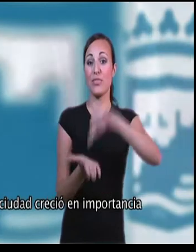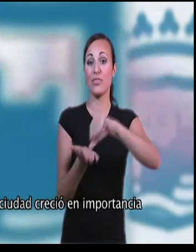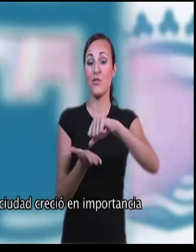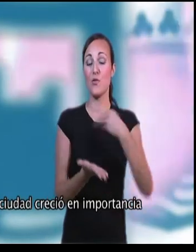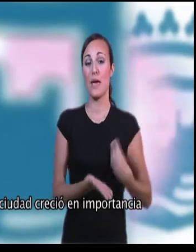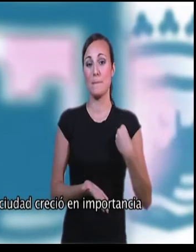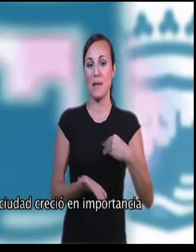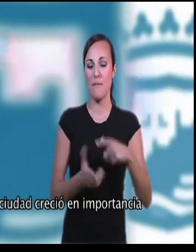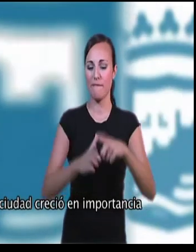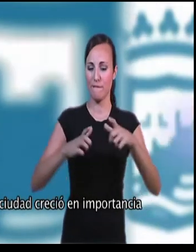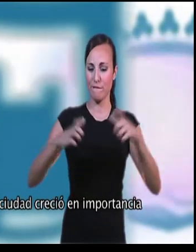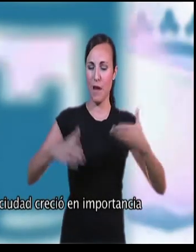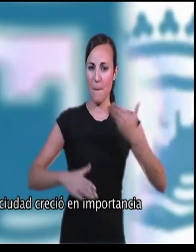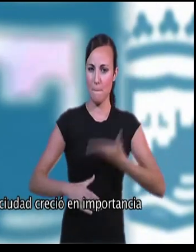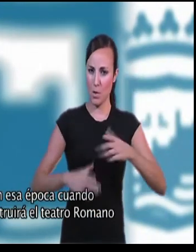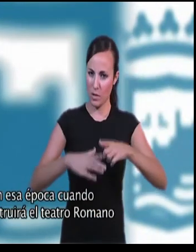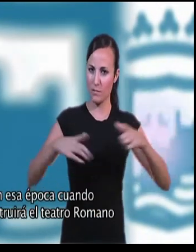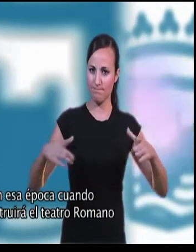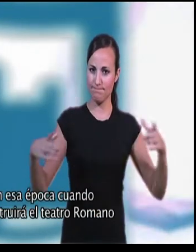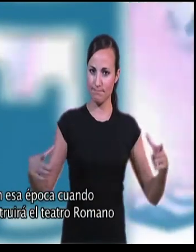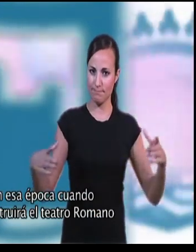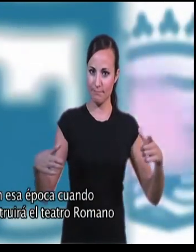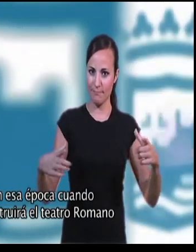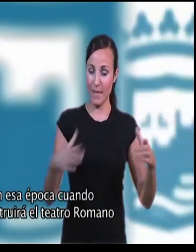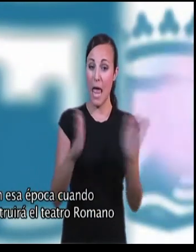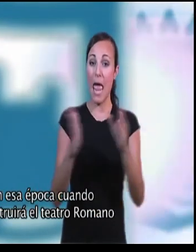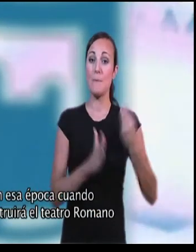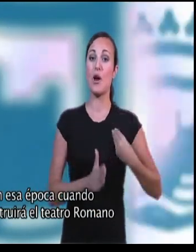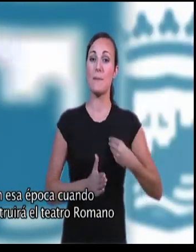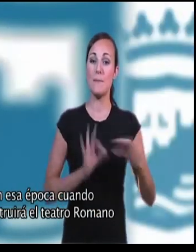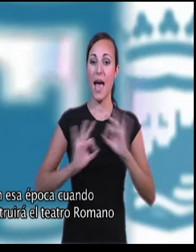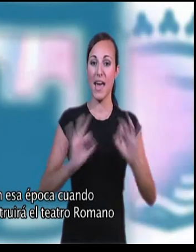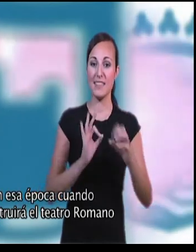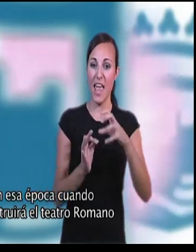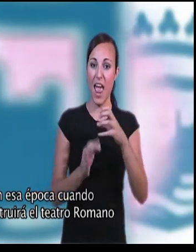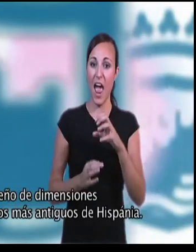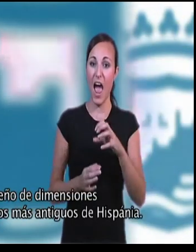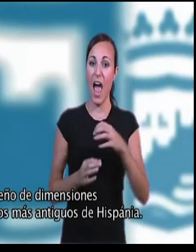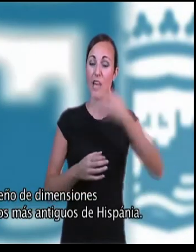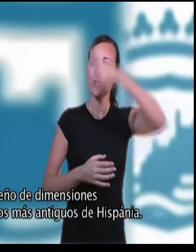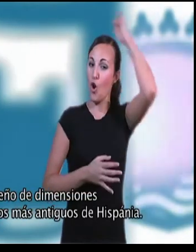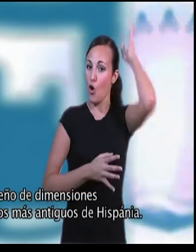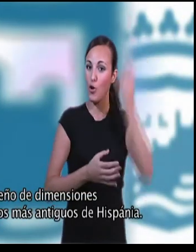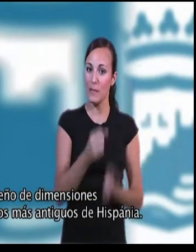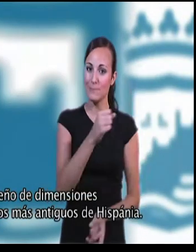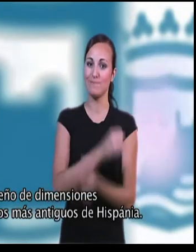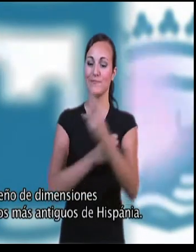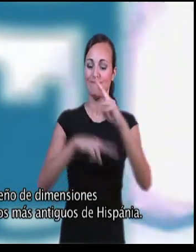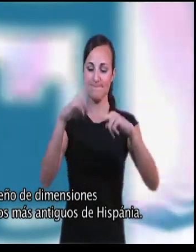ciudad creció en importancia. Es en esa época cuando se construirá el Teatro Romano, pequeño de dimensiones, pero uno de los